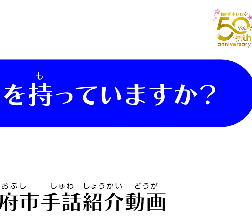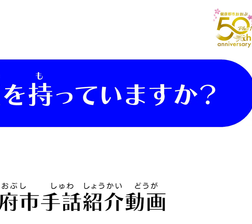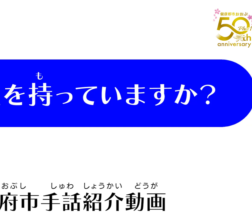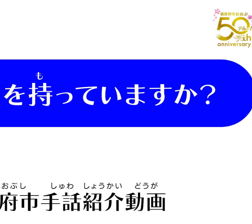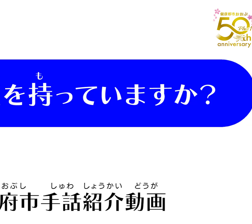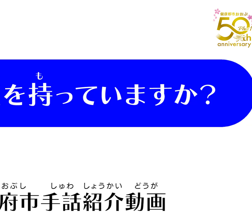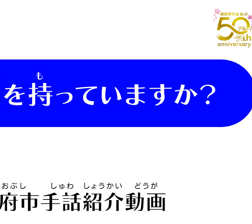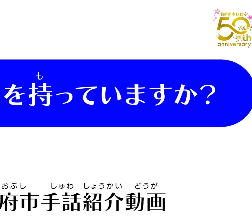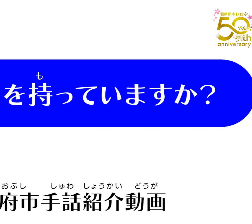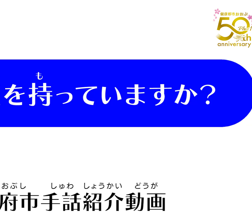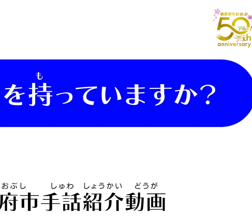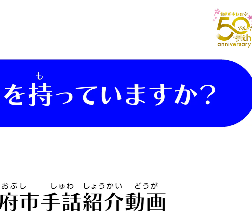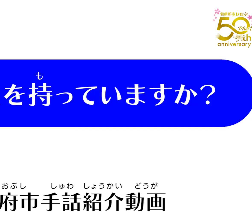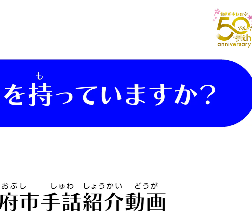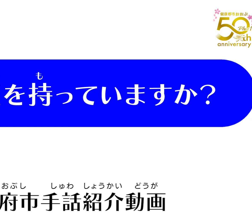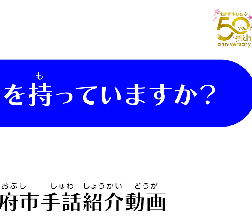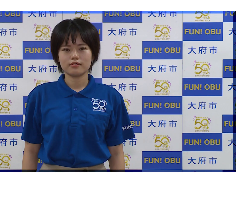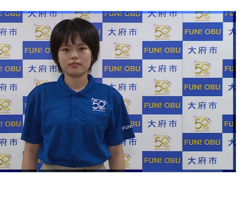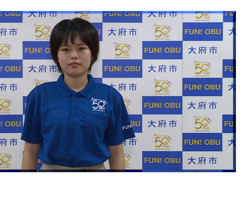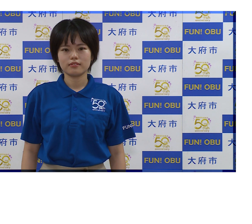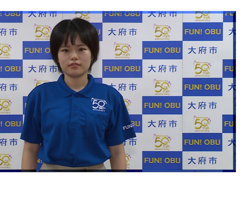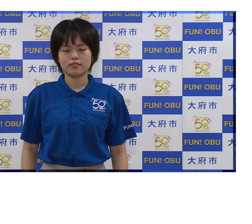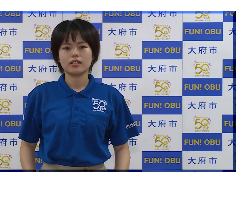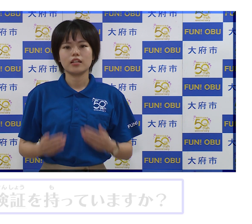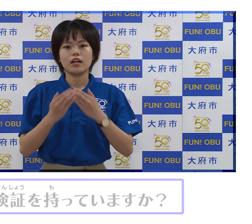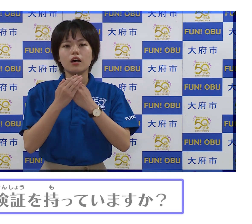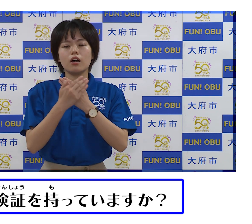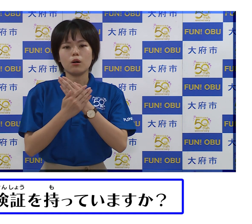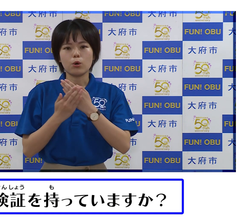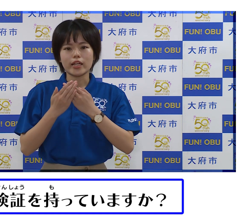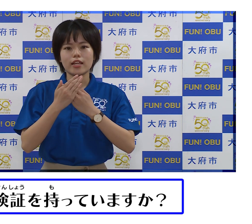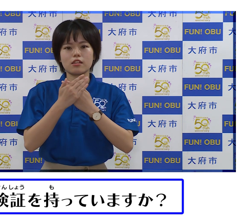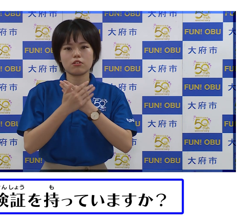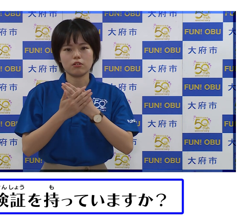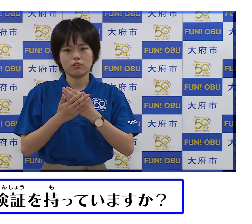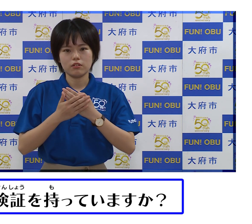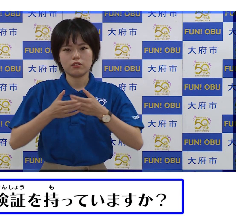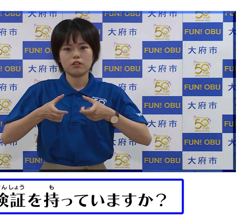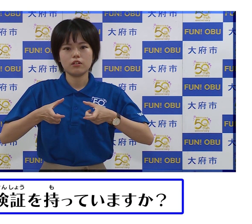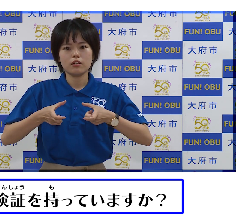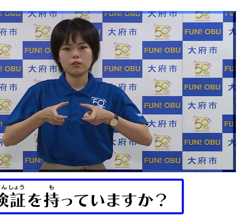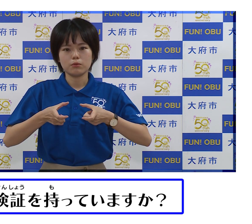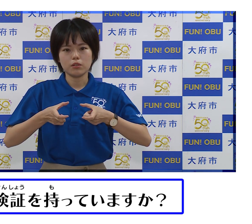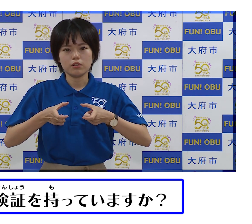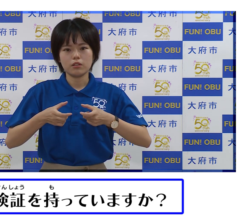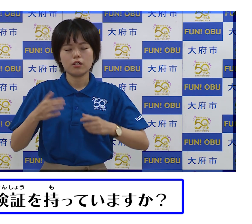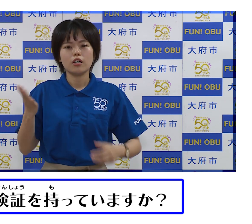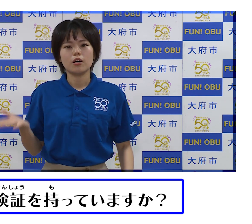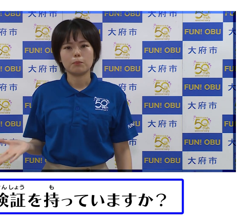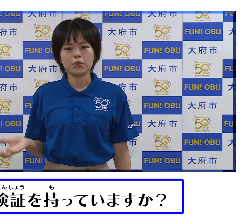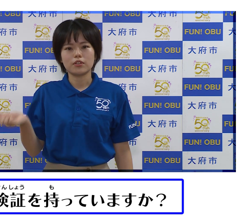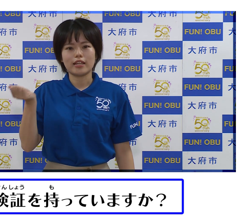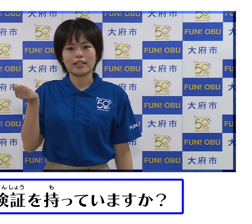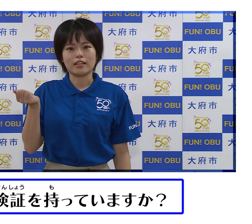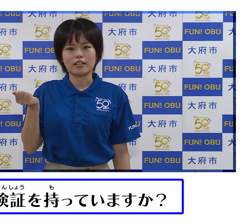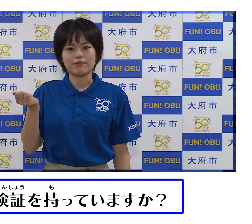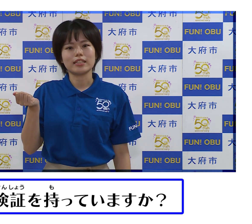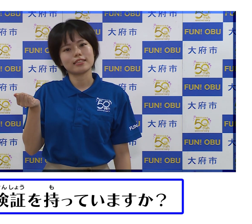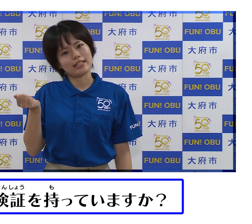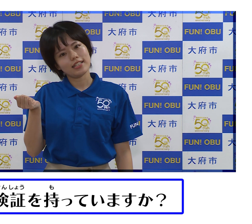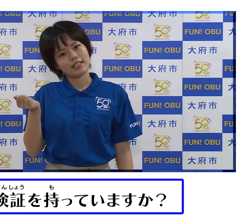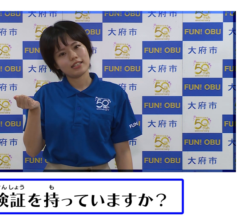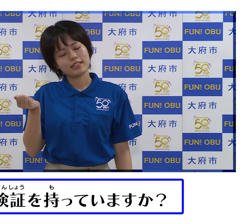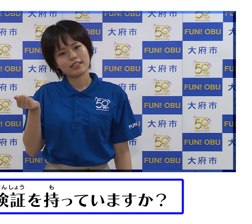ええええええpe保険証を持ってい